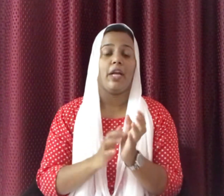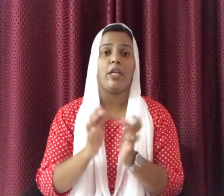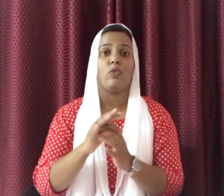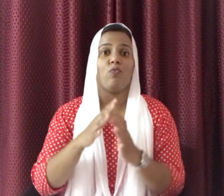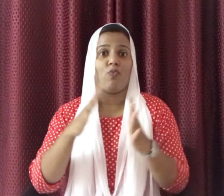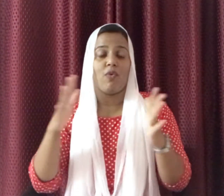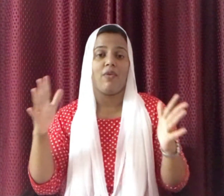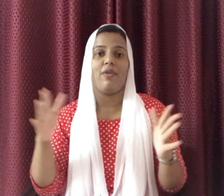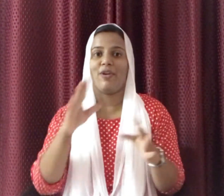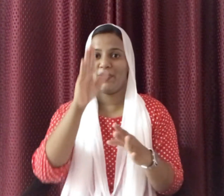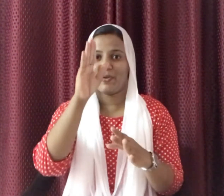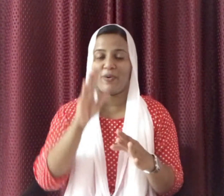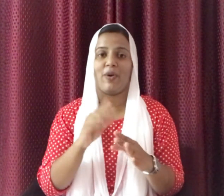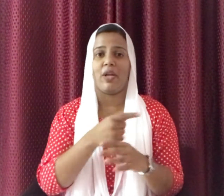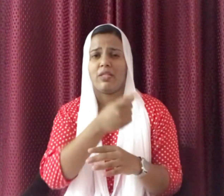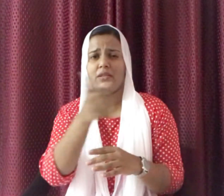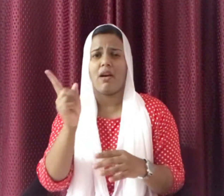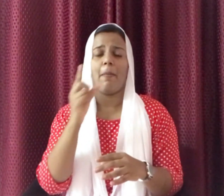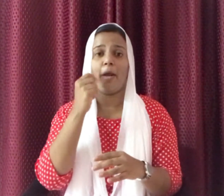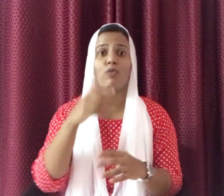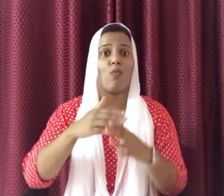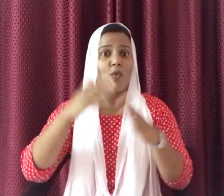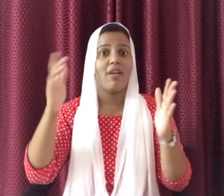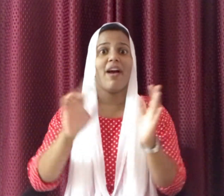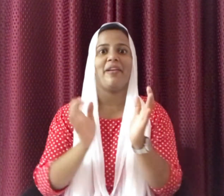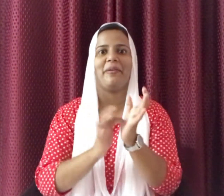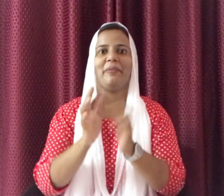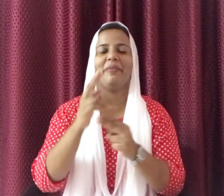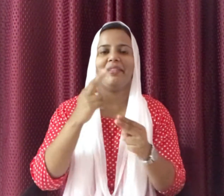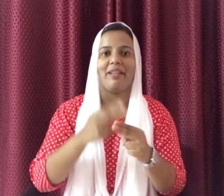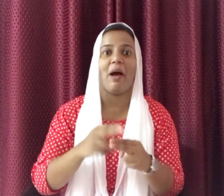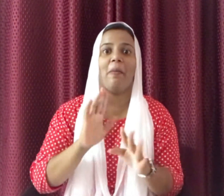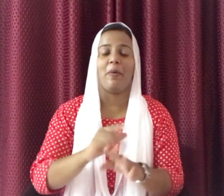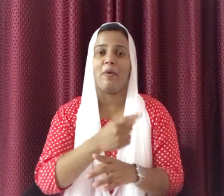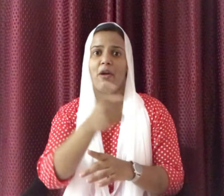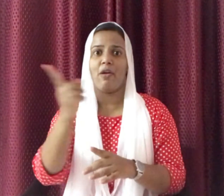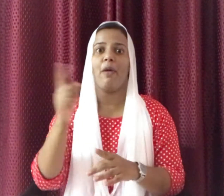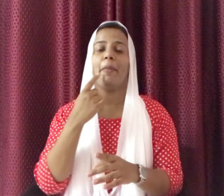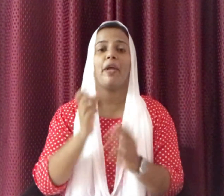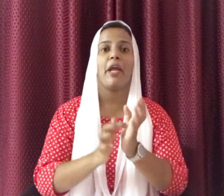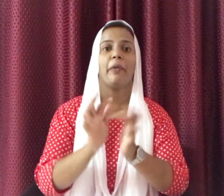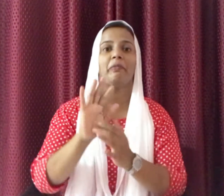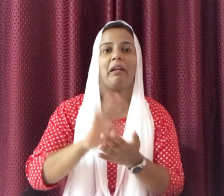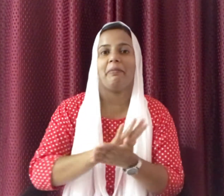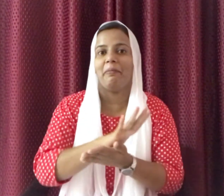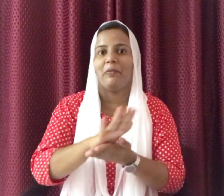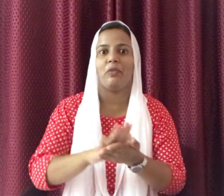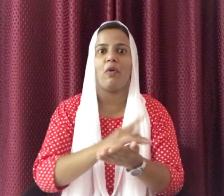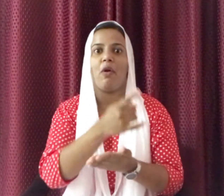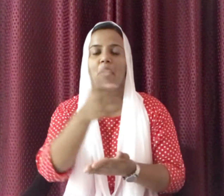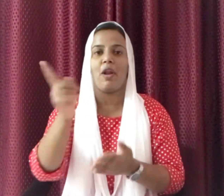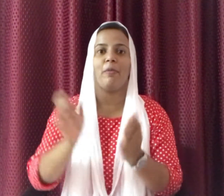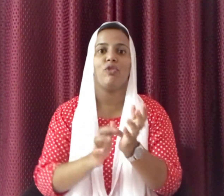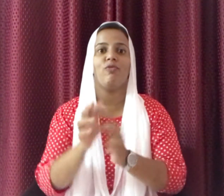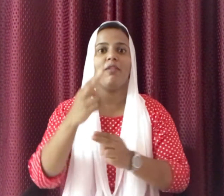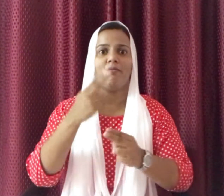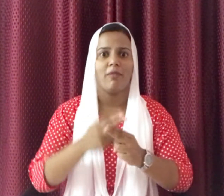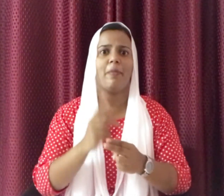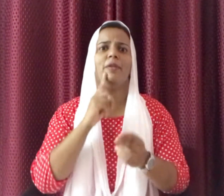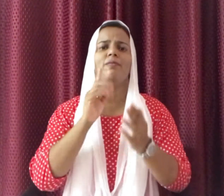വലിയവനും സകല ജാതികൾക്കും മീതെ ഉന്നതനുമാകുന്നു. അവൻ പരിശുദ്ധൻ. എന്നിങ്ങനെ അവർ നിന്റെ മഹത്വം ഭയങ്കരമായ നാമത്തെ സ്തുതിക്കട്ടെ.